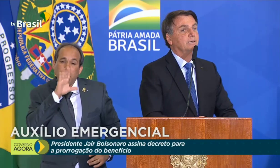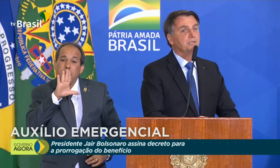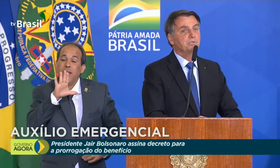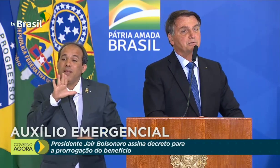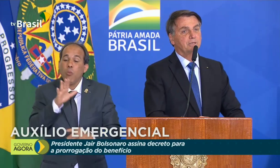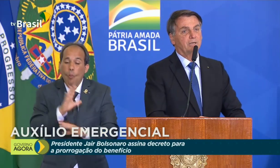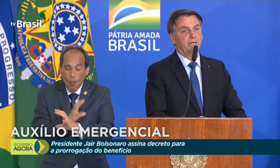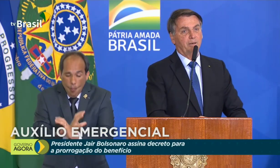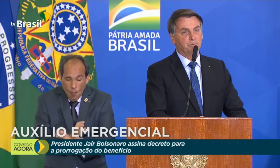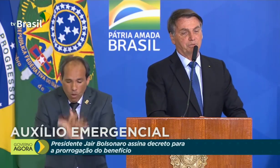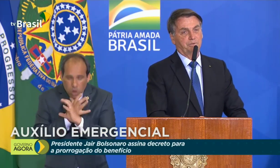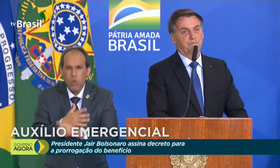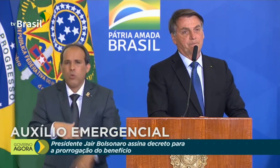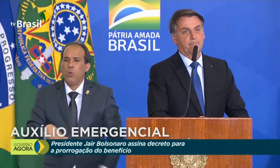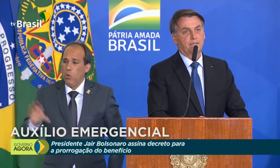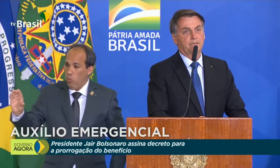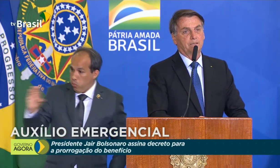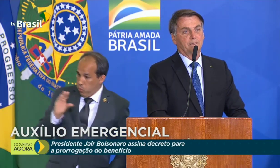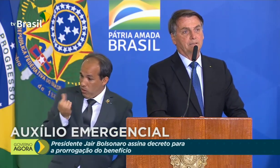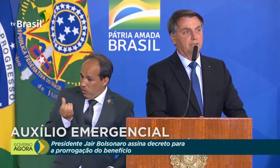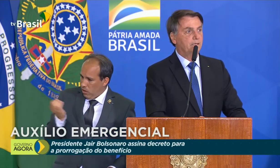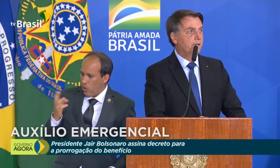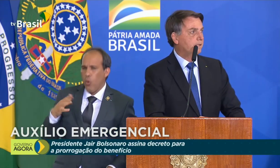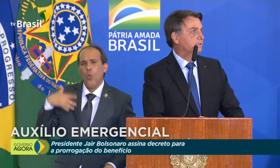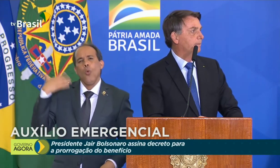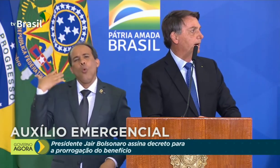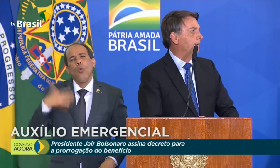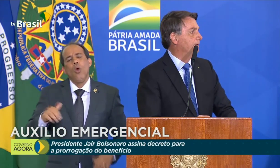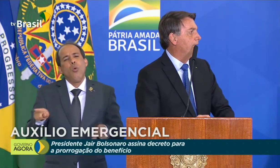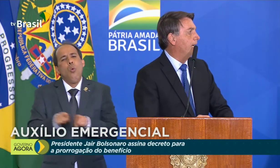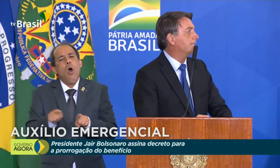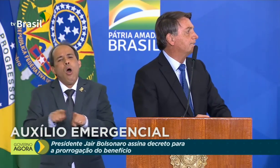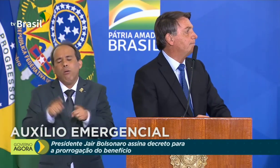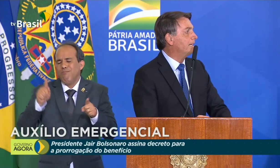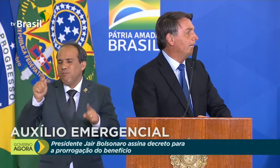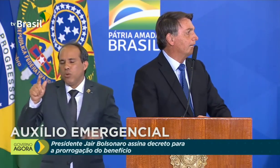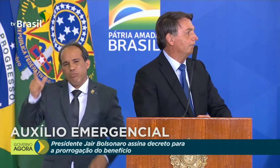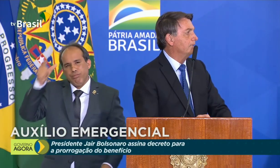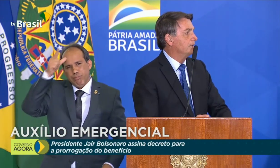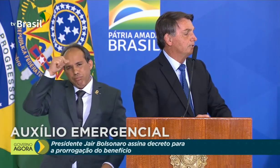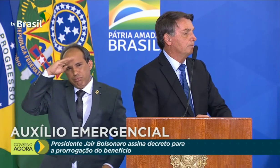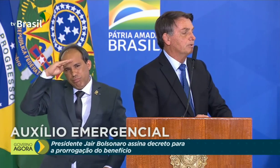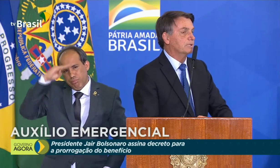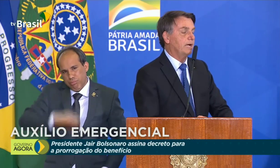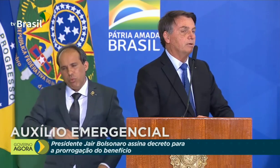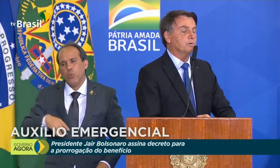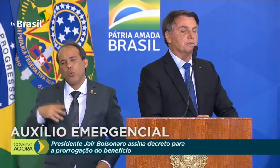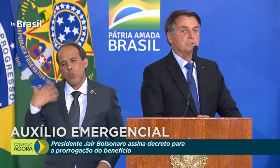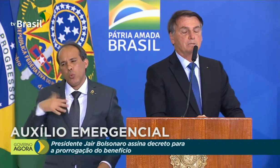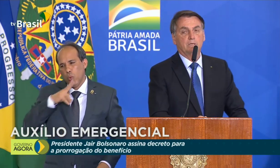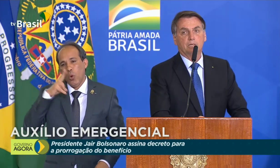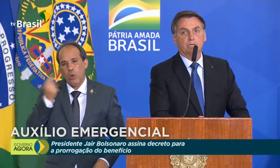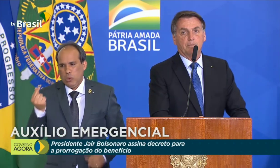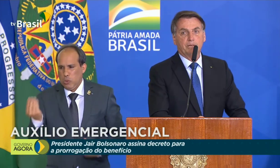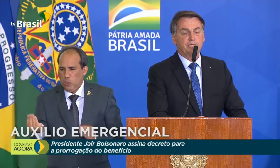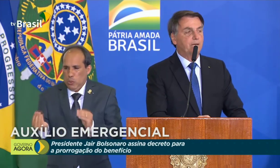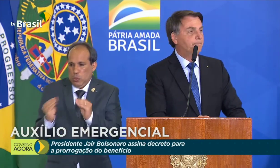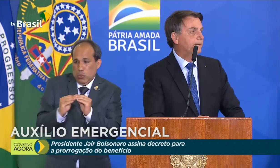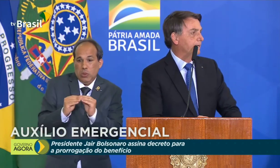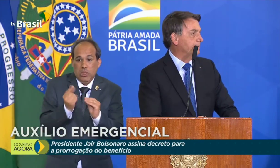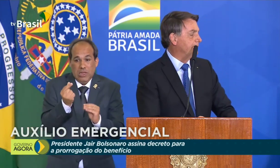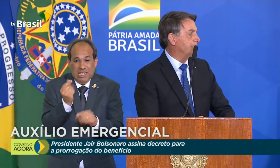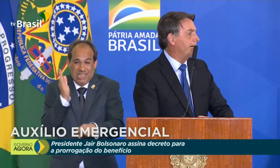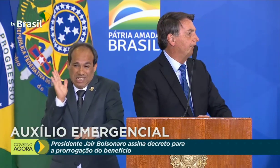nada, isso é muito. E esse trabalho, essa maneira de buscar recursos, no momento